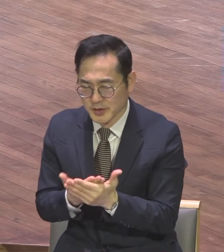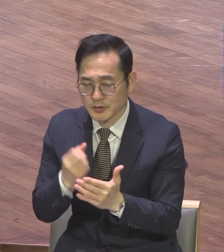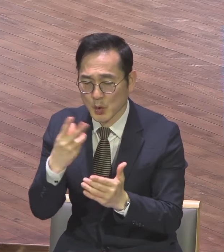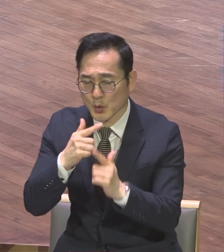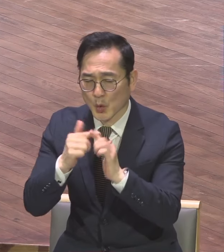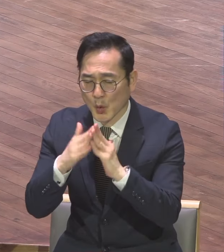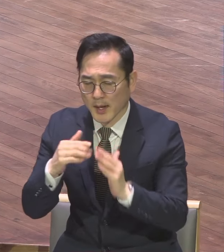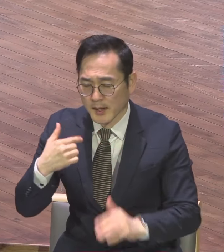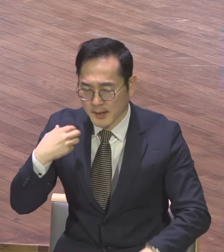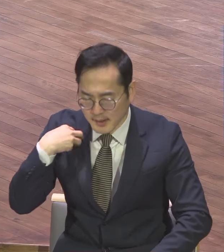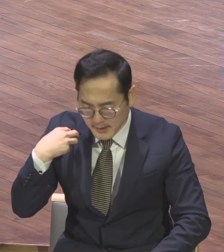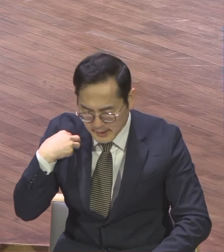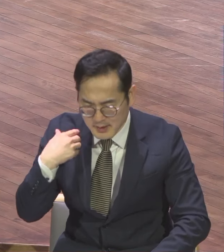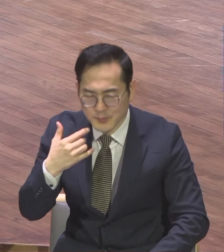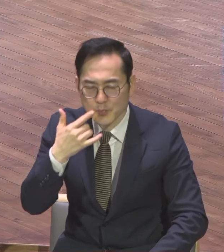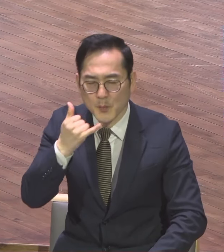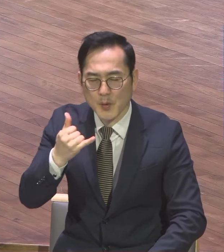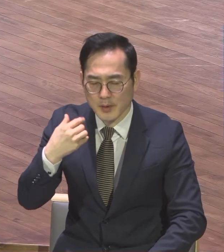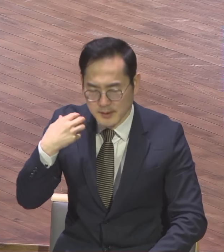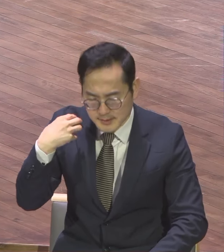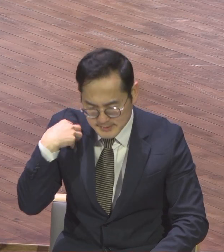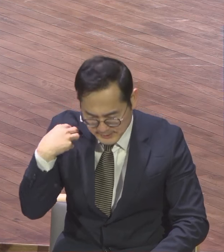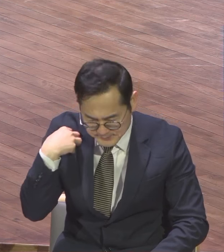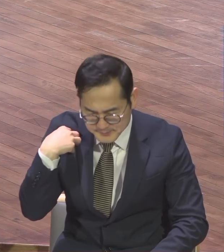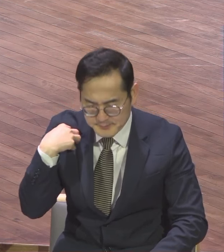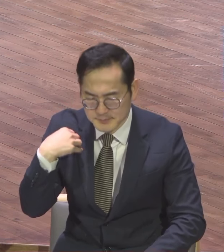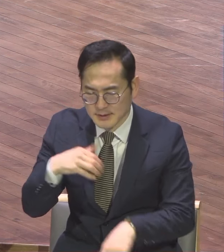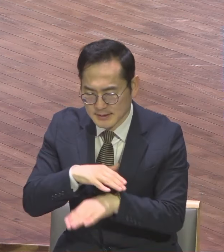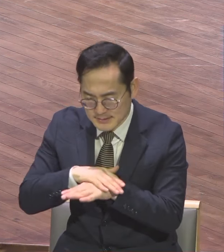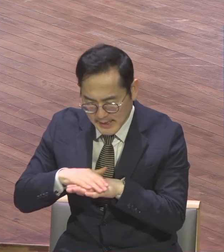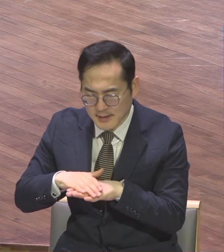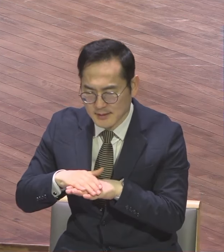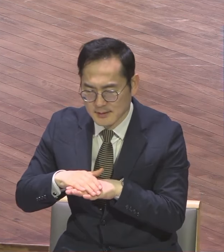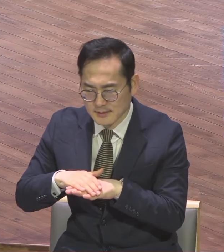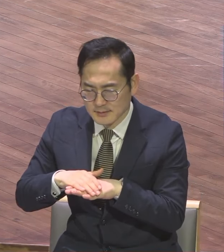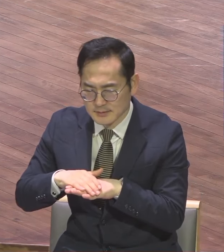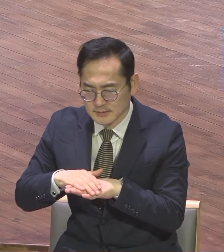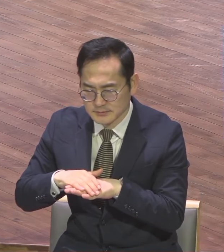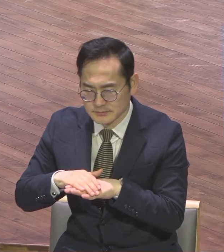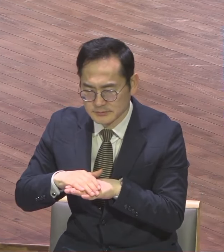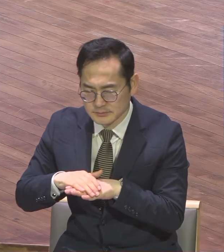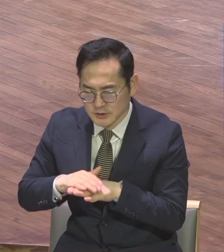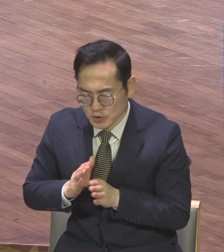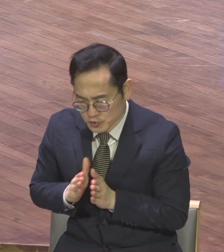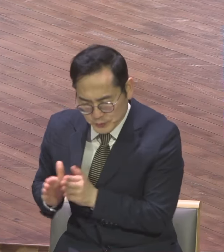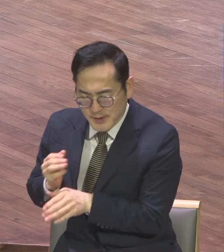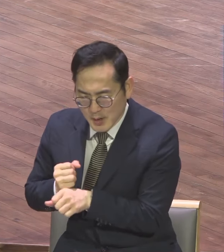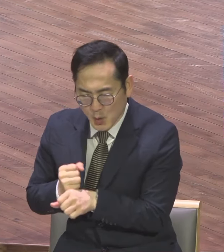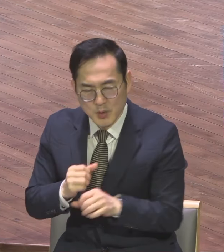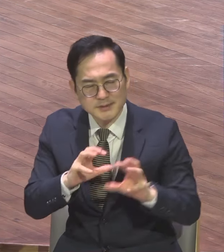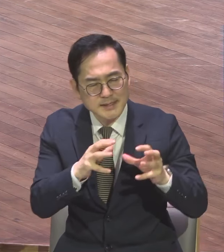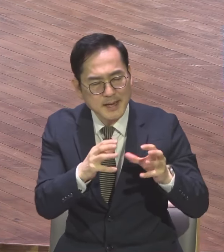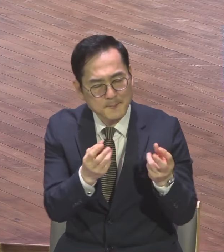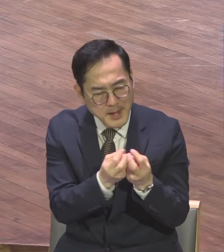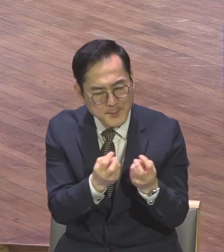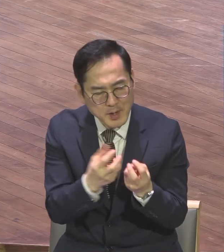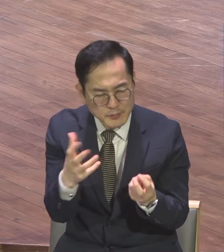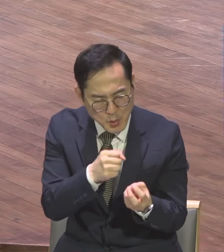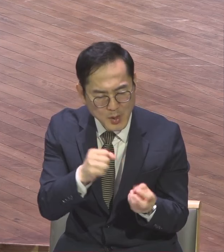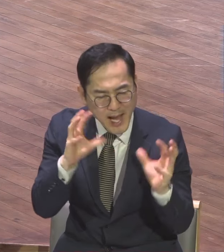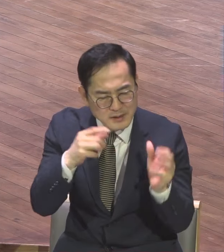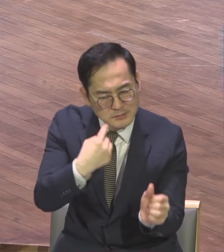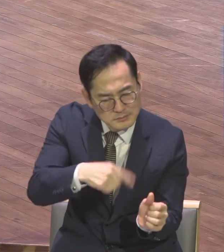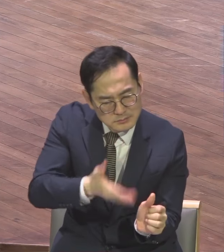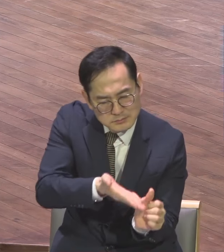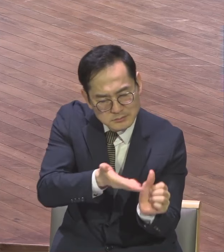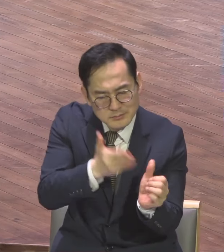사명, 또 부모가 해야 될 사명을 바로 깨닫고 세상적인 방법으로 세상 기준으로 아이들 양육한 것이